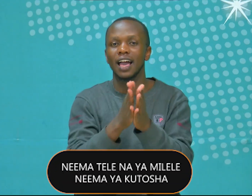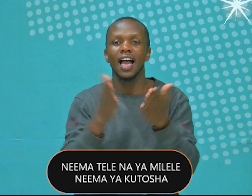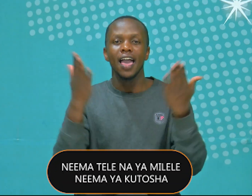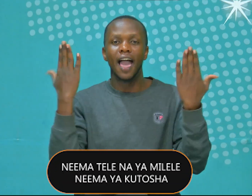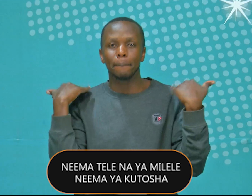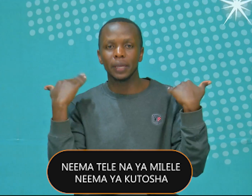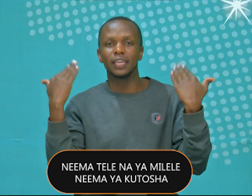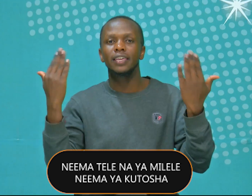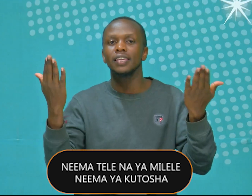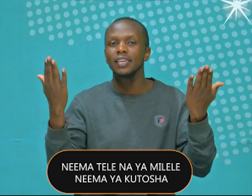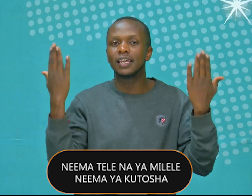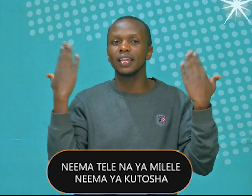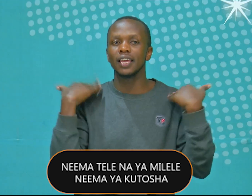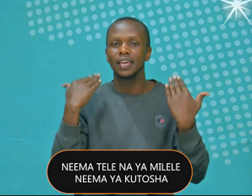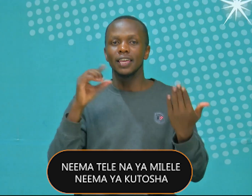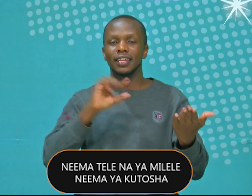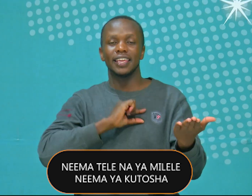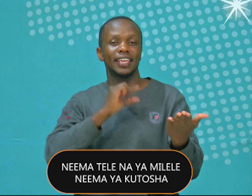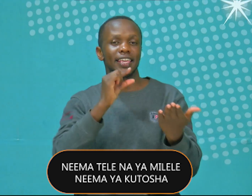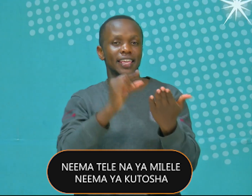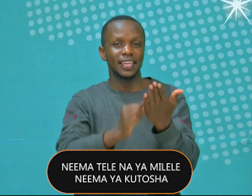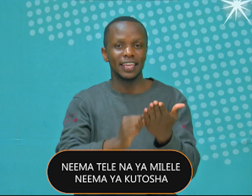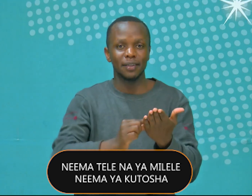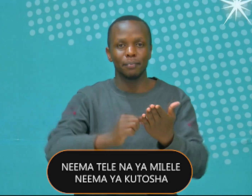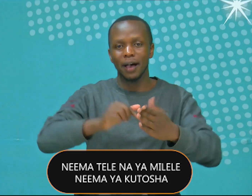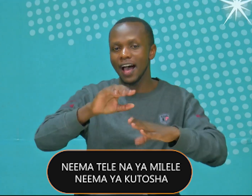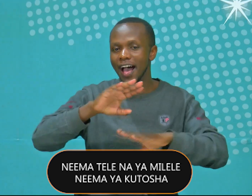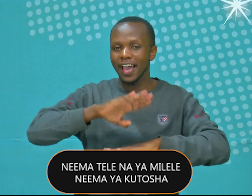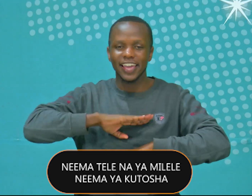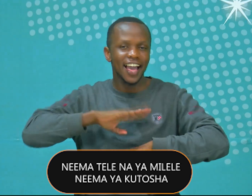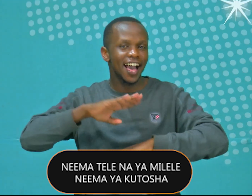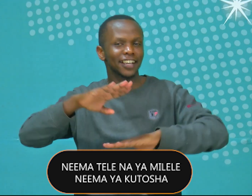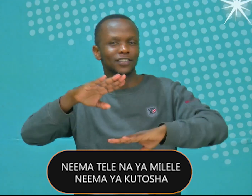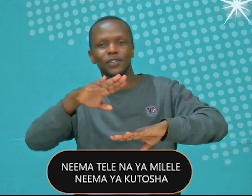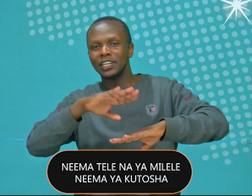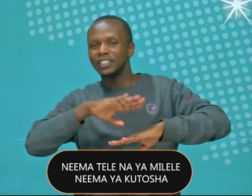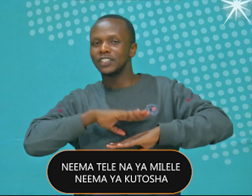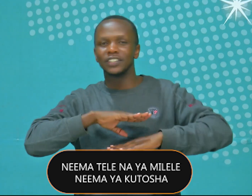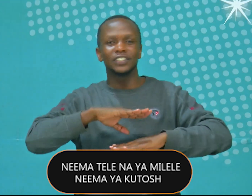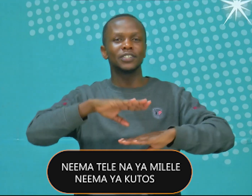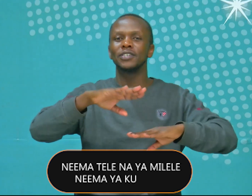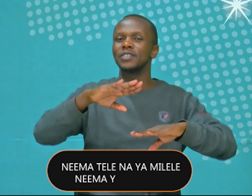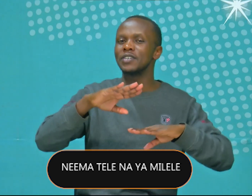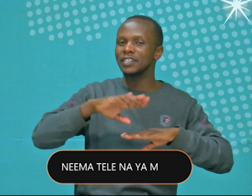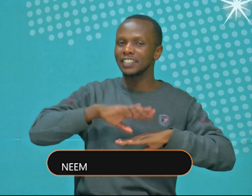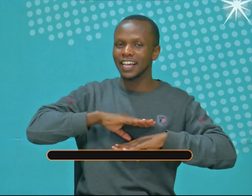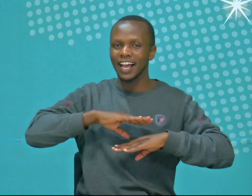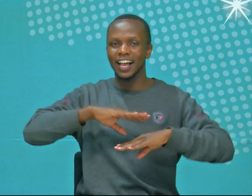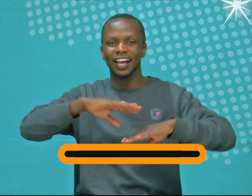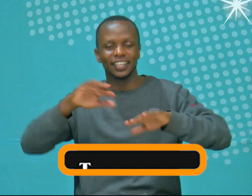neema ya milele neema ya kutosha